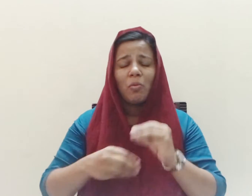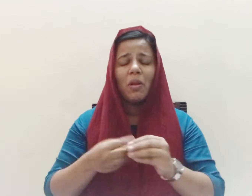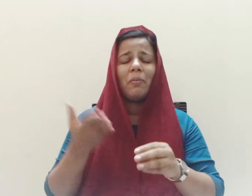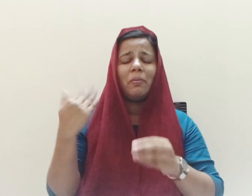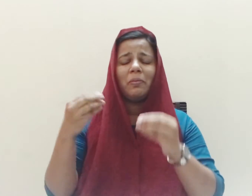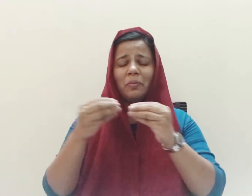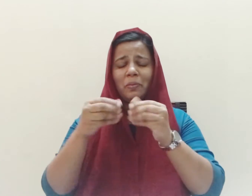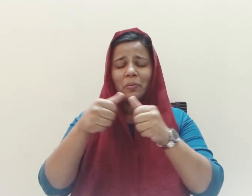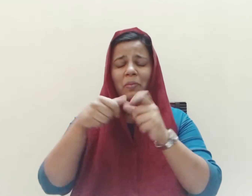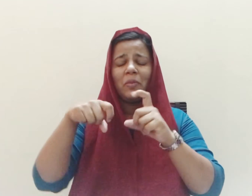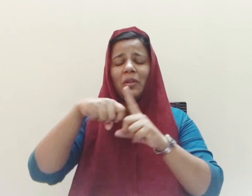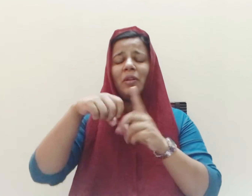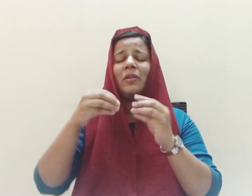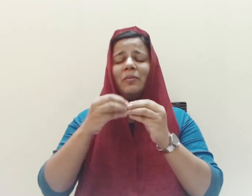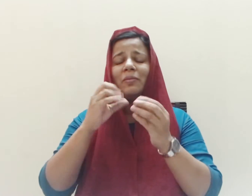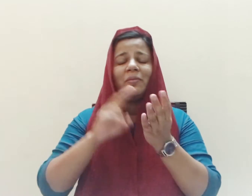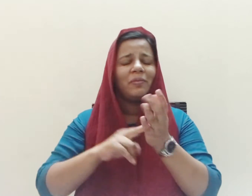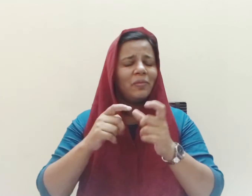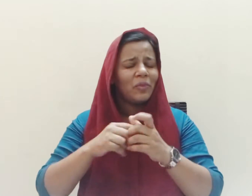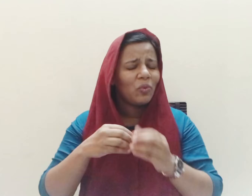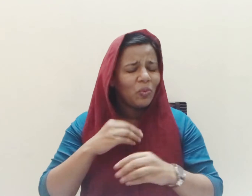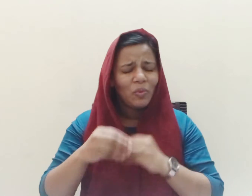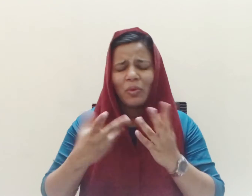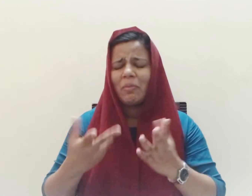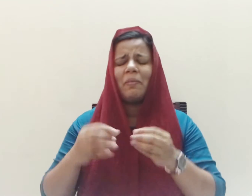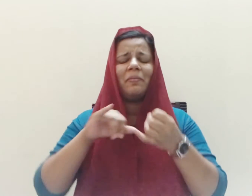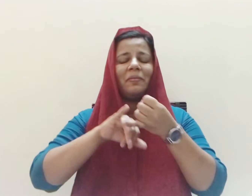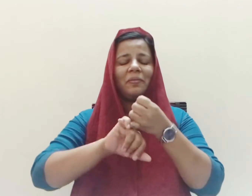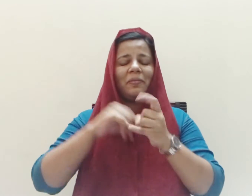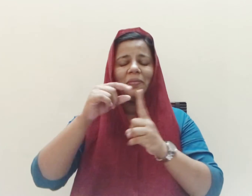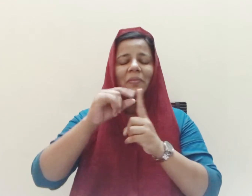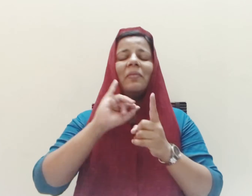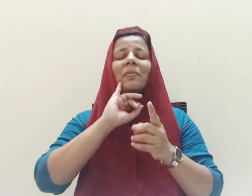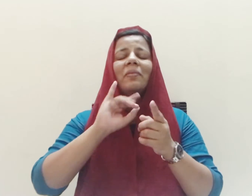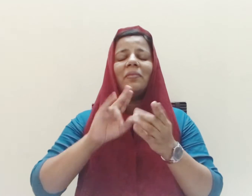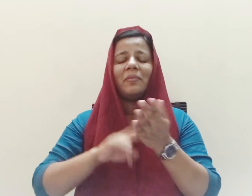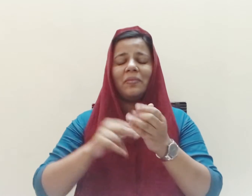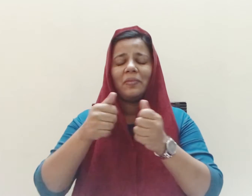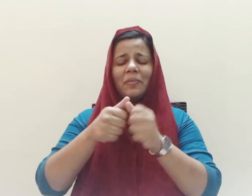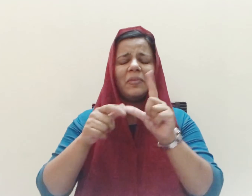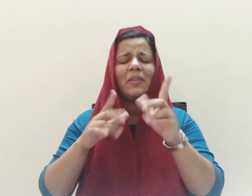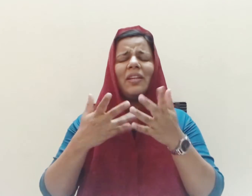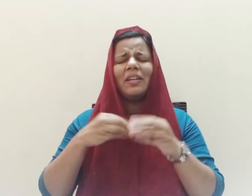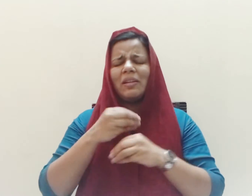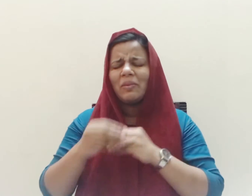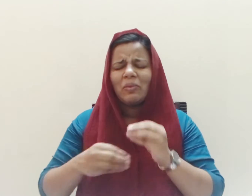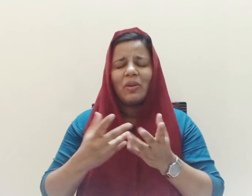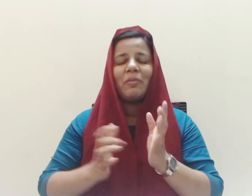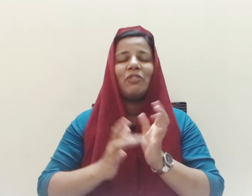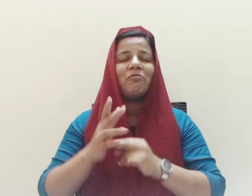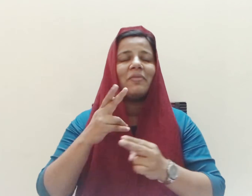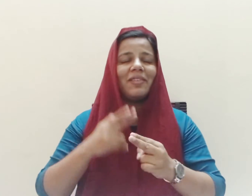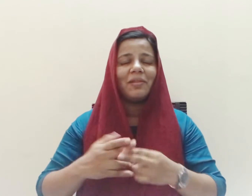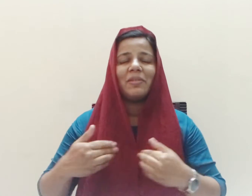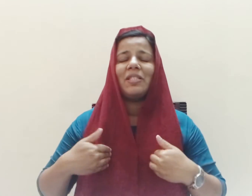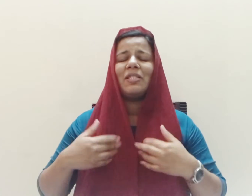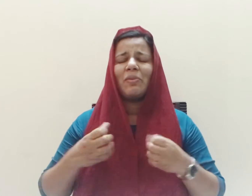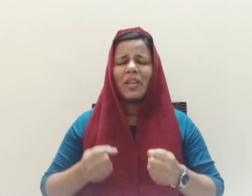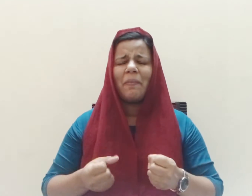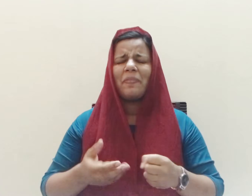ബുദ്ധിമുട്ടിനാൽ ഭാരപ്പെടുന്നവർ, സ്പൈനൽ കോഡിന് കംപ്ലൈൻറ്റ് വന്ന് ഭാരപ്പെടുന്നവർ, ഇന്ന് പകൽക്കാലം യേശു ക്രിസ്തുവിൻ്റെ നാമത്തിൽ സൗഖ്യമാകട്ടെ. കാലിൻ്റെ വെള്ളയിൽ